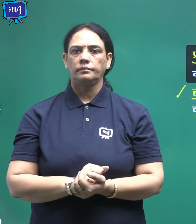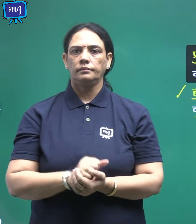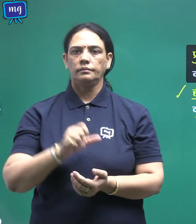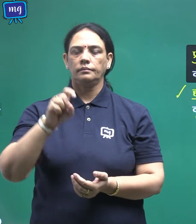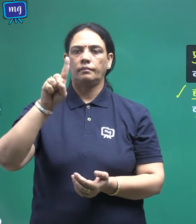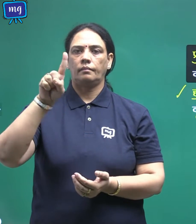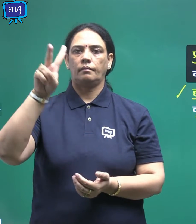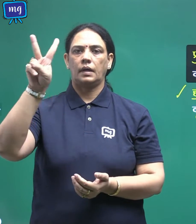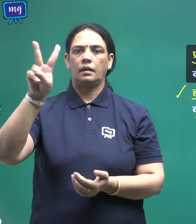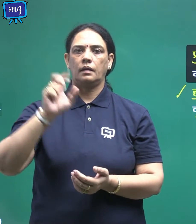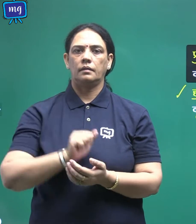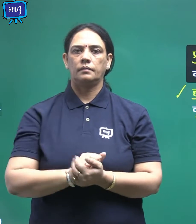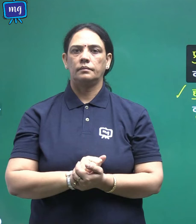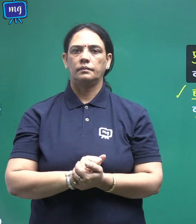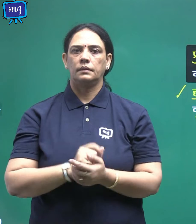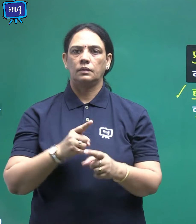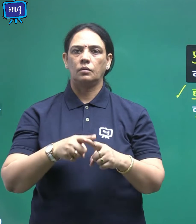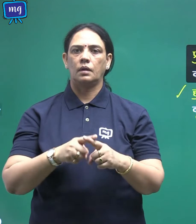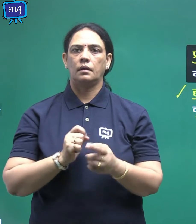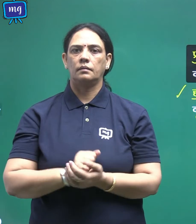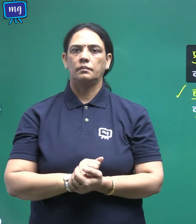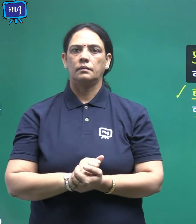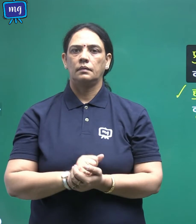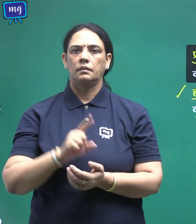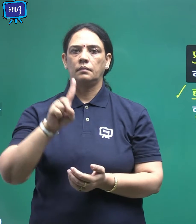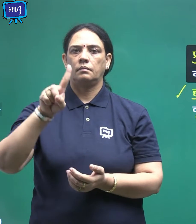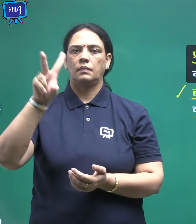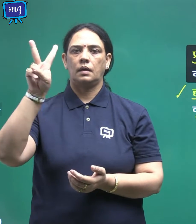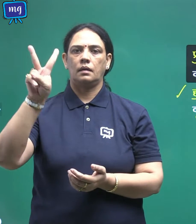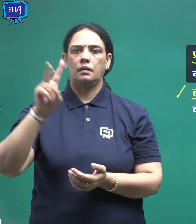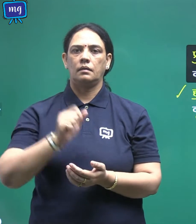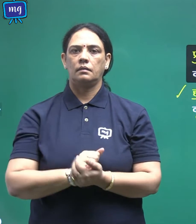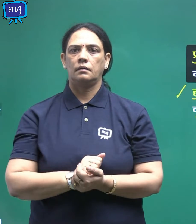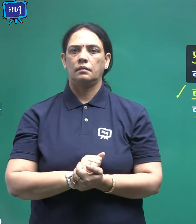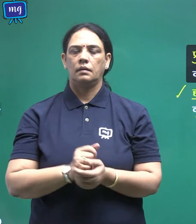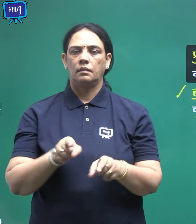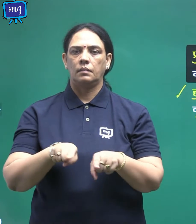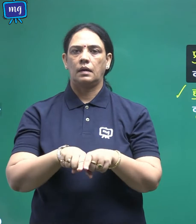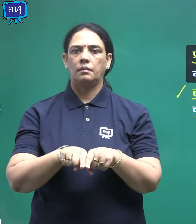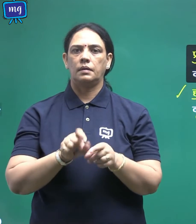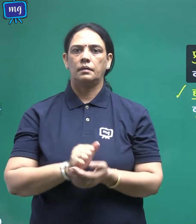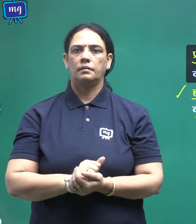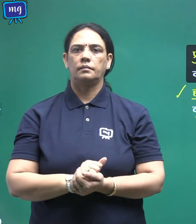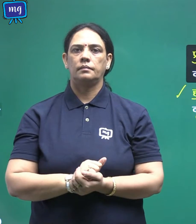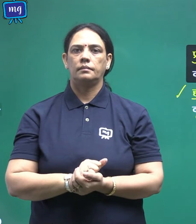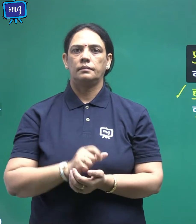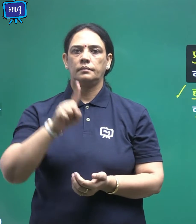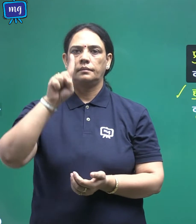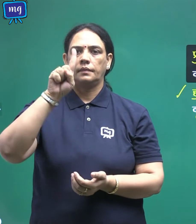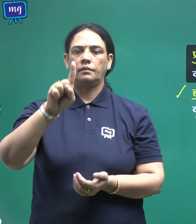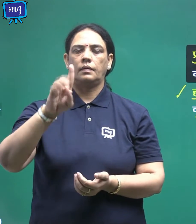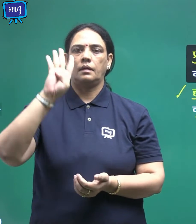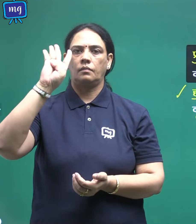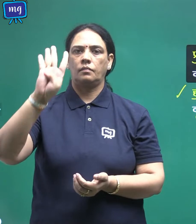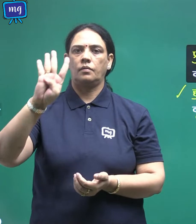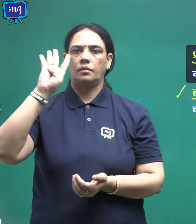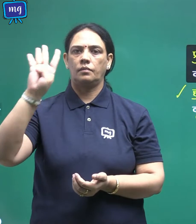12 गुणा 12 बराबर